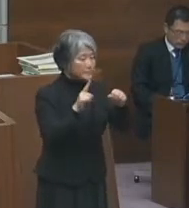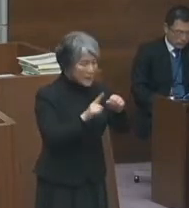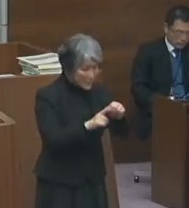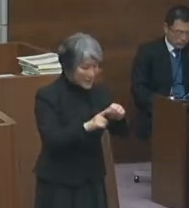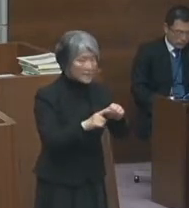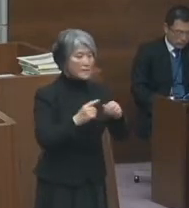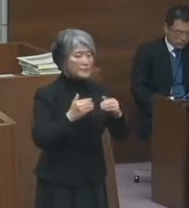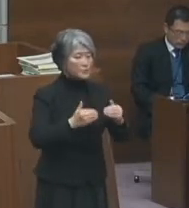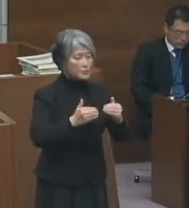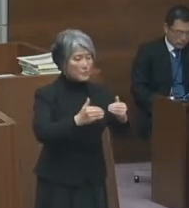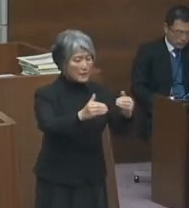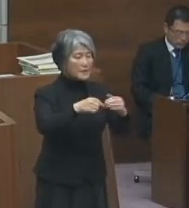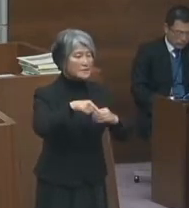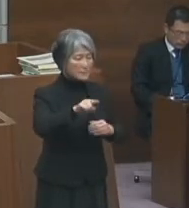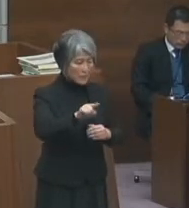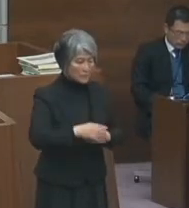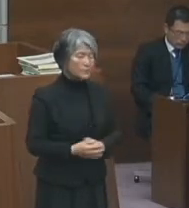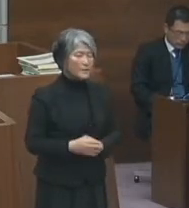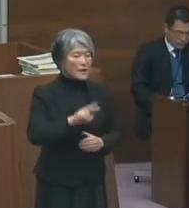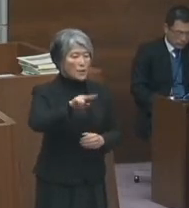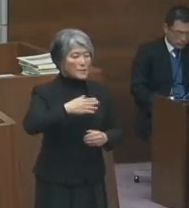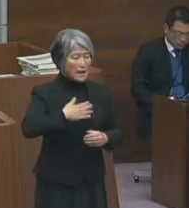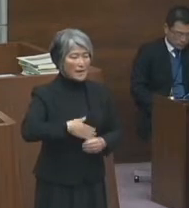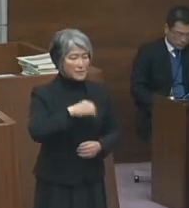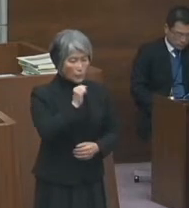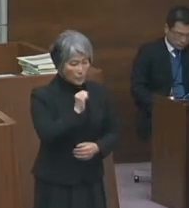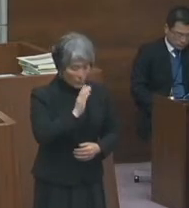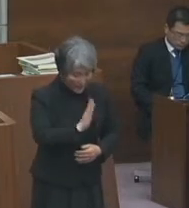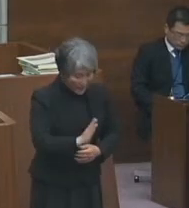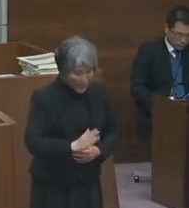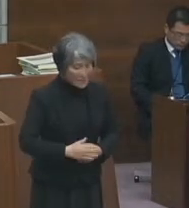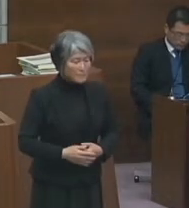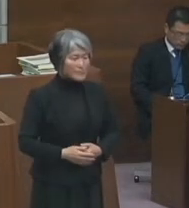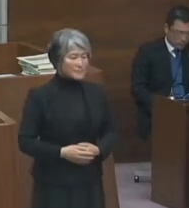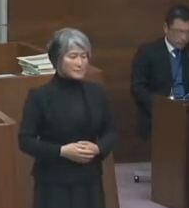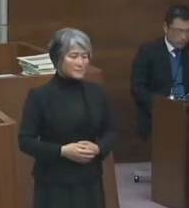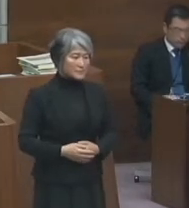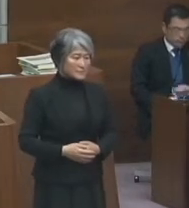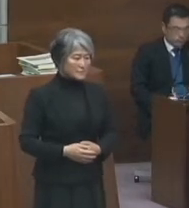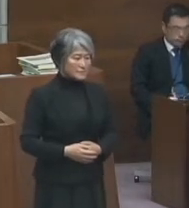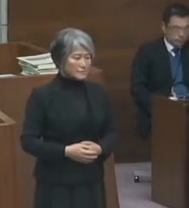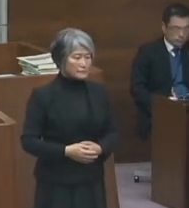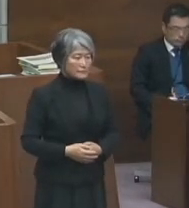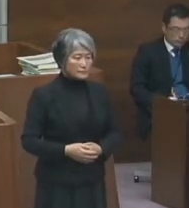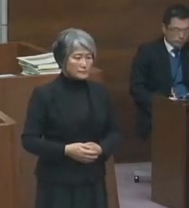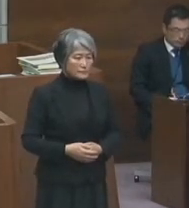を進めてまいります。ご理解賜りますようよろしくお願いいたします。